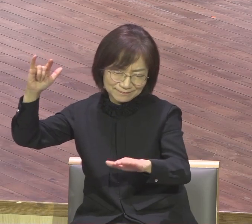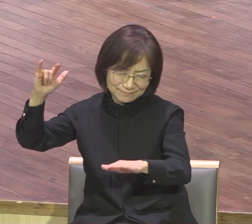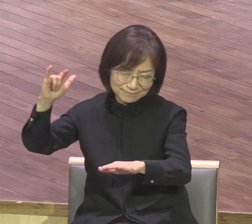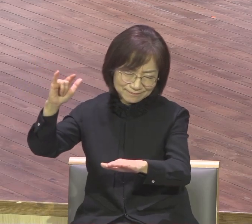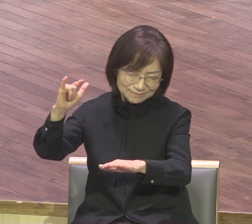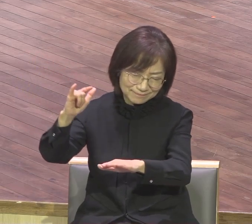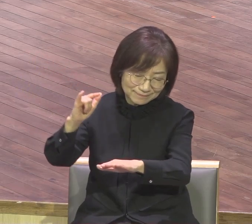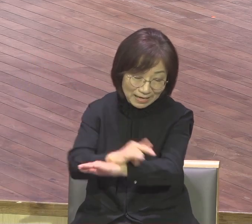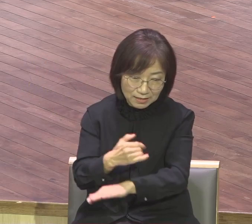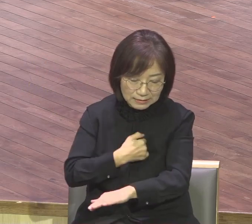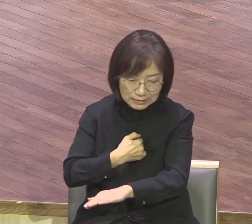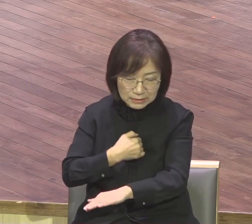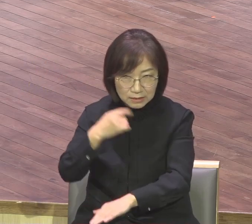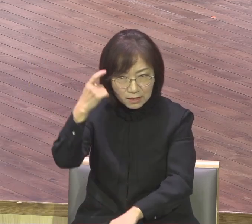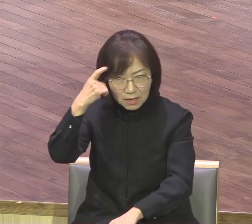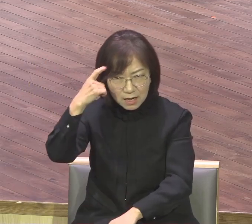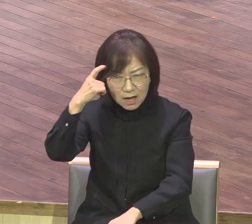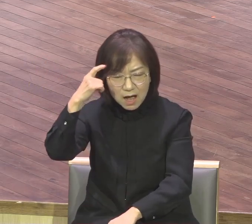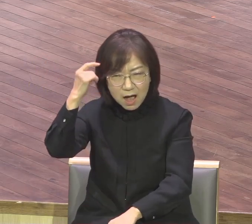우리 교회에